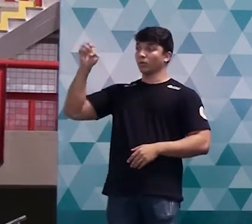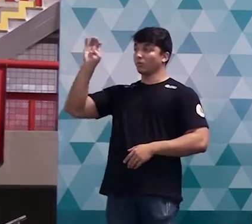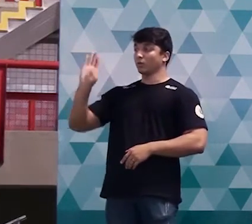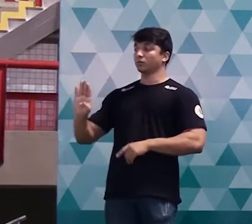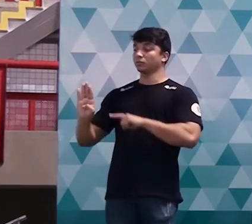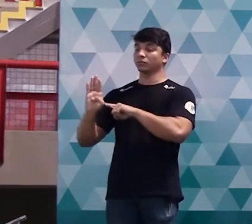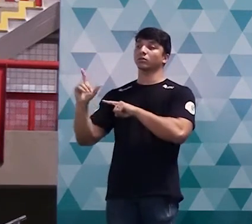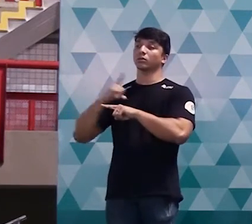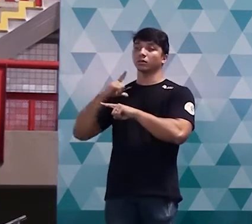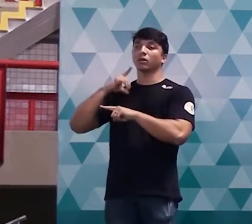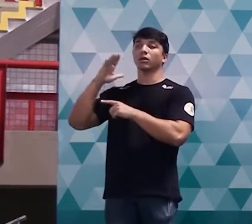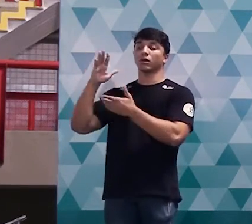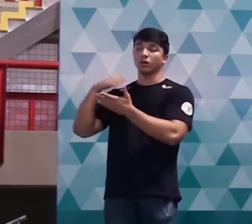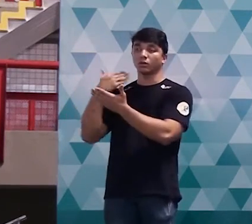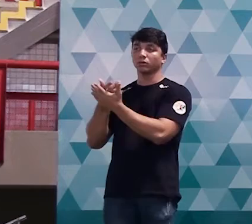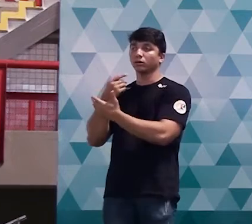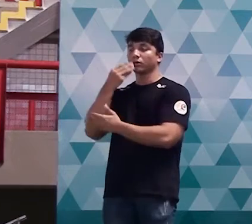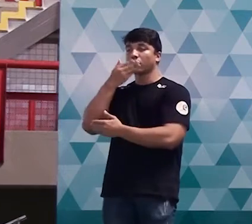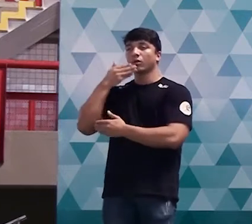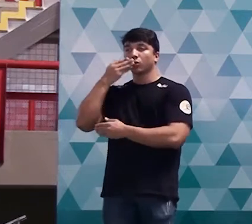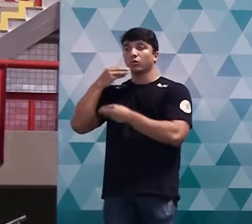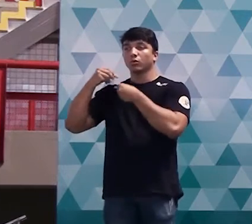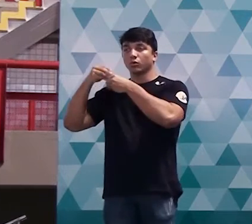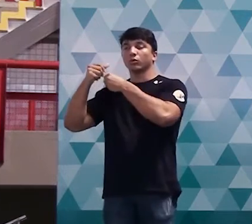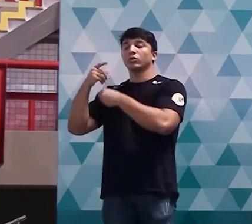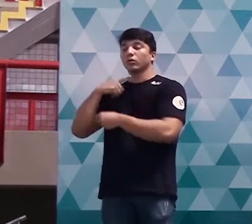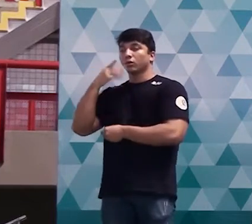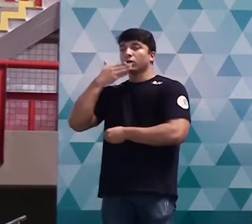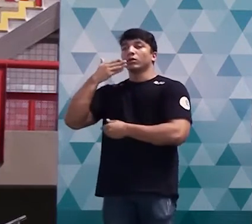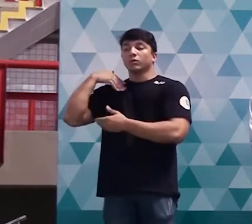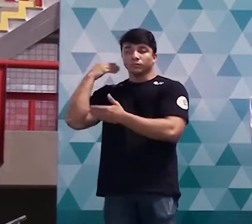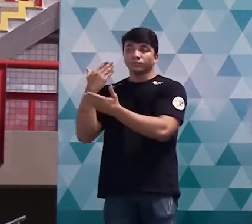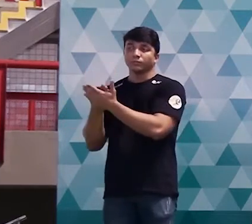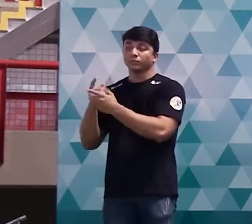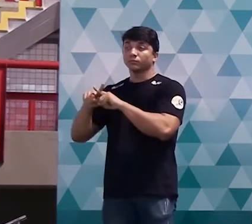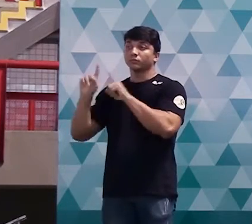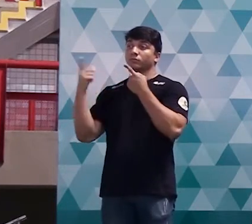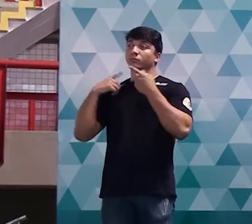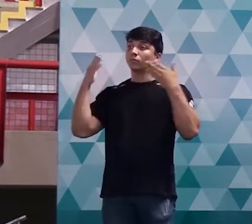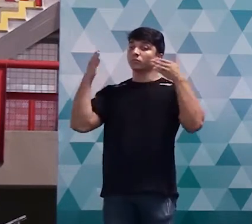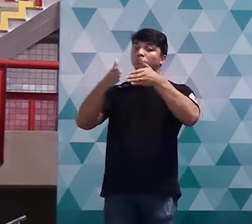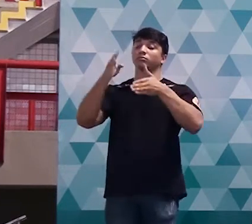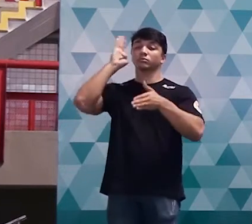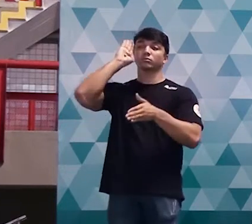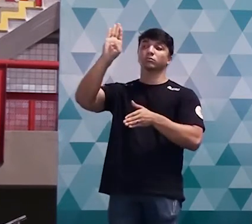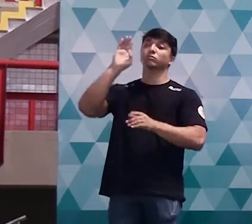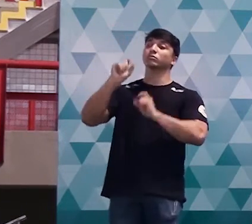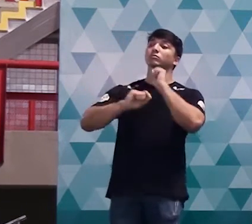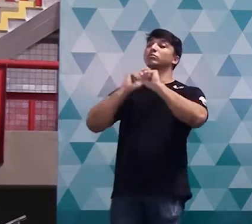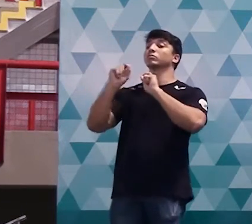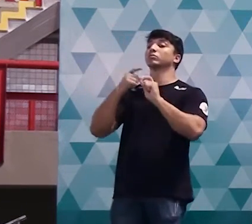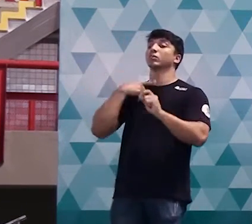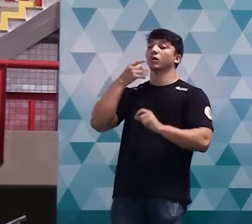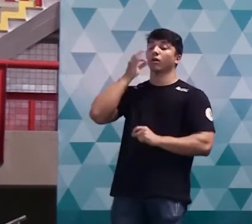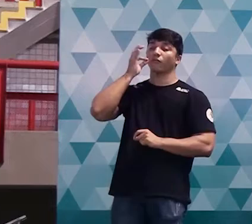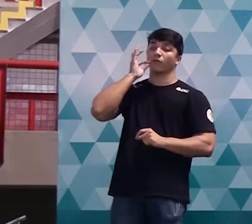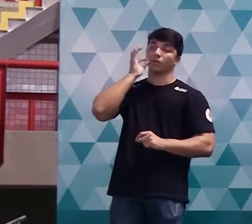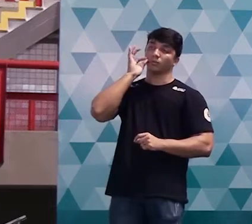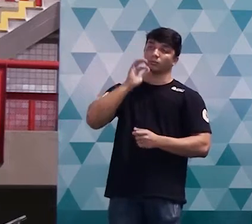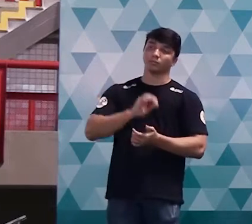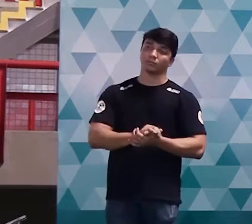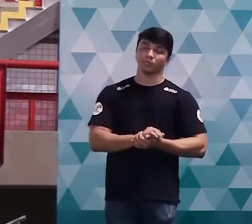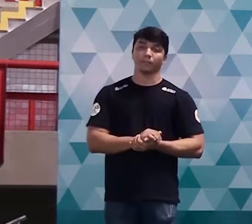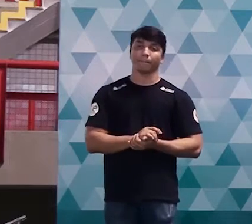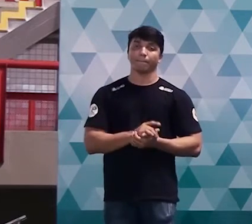tem açúcar, ainda. O açúcar ainda é um grande negócio no Brasil, mas o nosso principal negócio agora é o